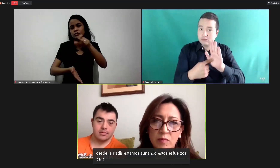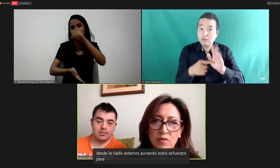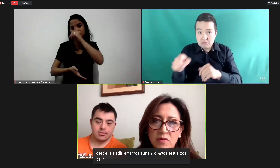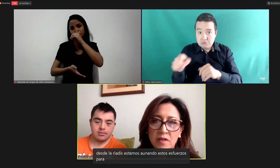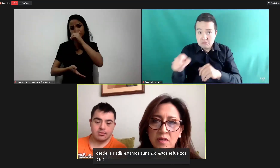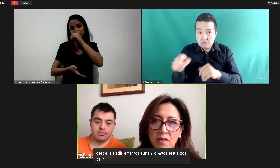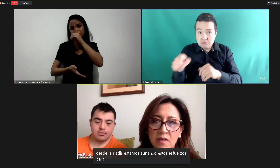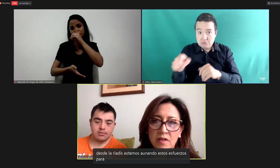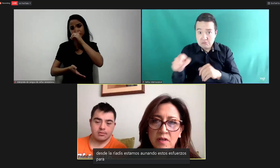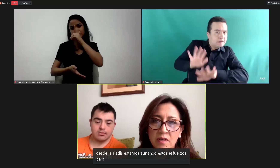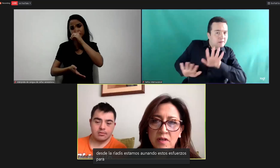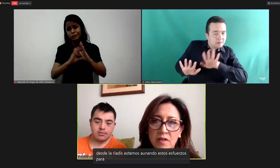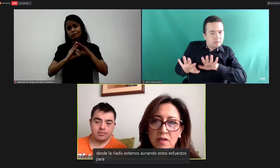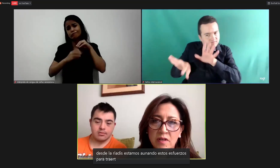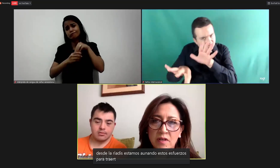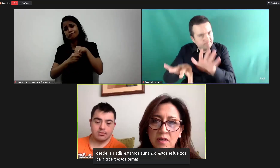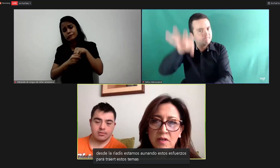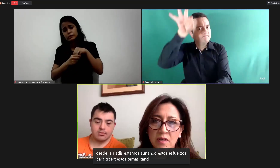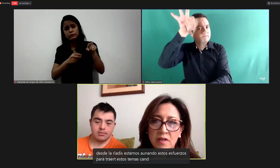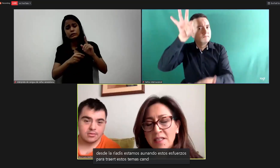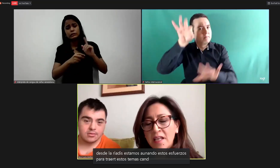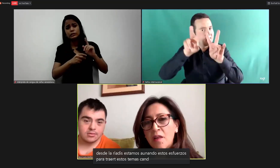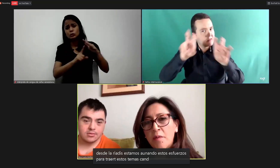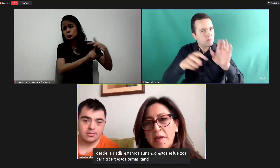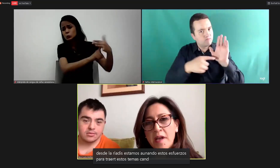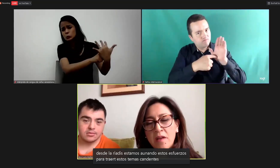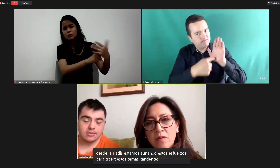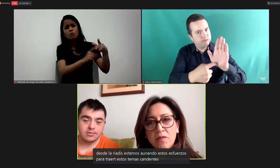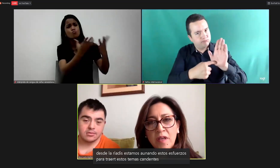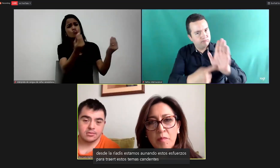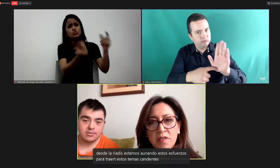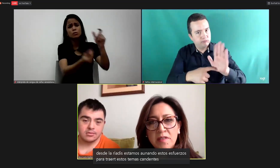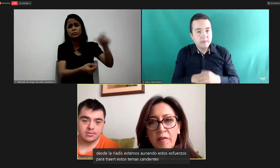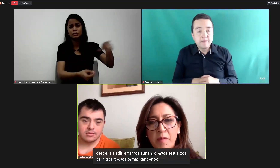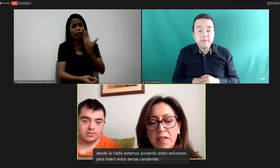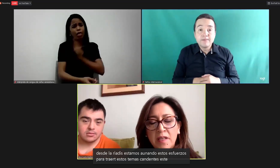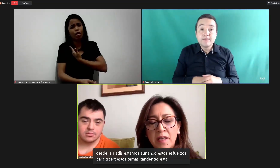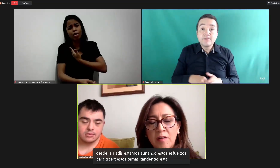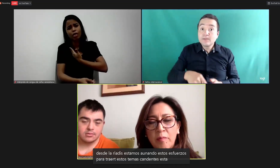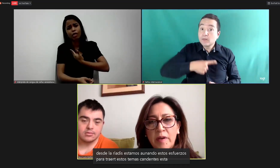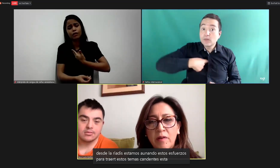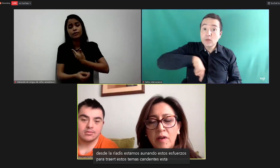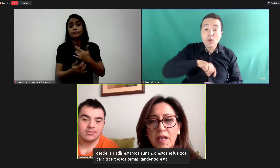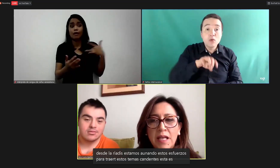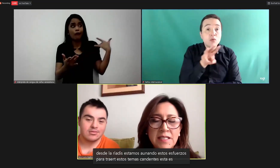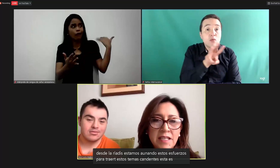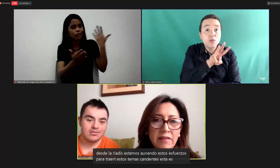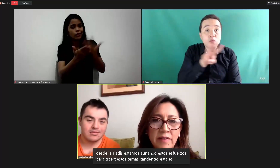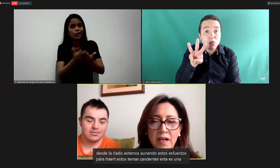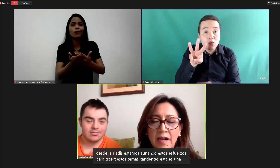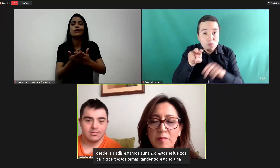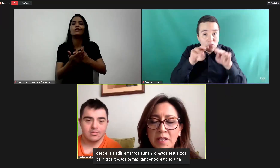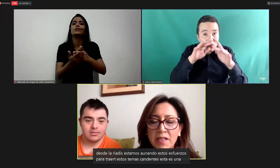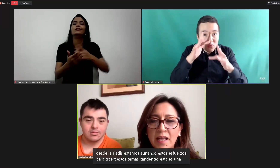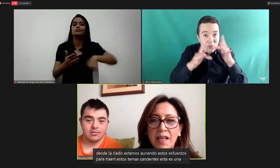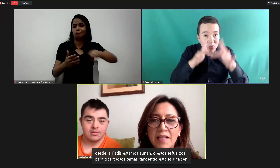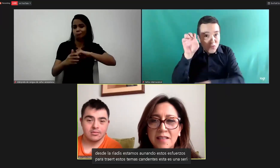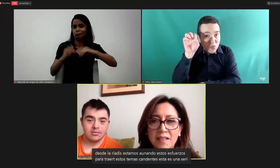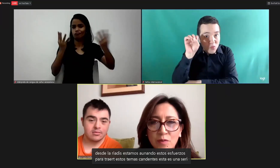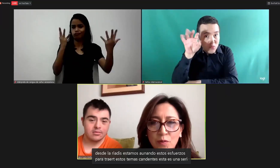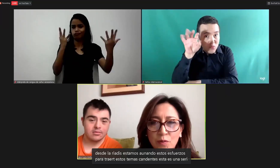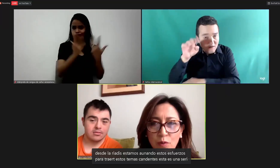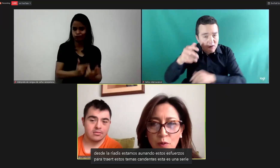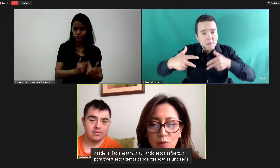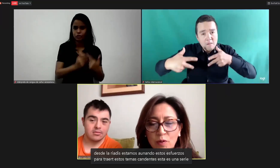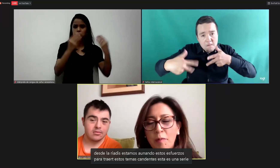que estamos en pandemia. Esta es una serie de webinarios que hemos estado manteniendo, pero Stefan, realmente